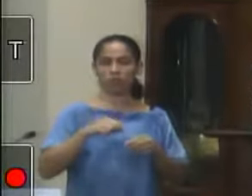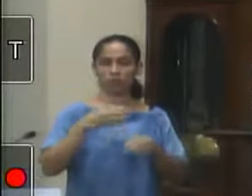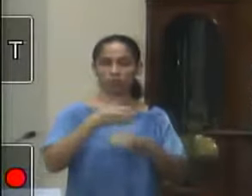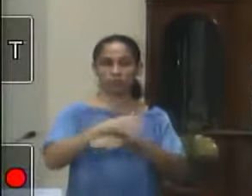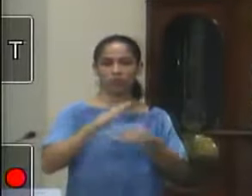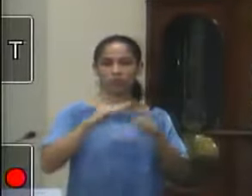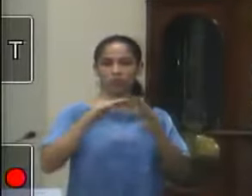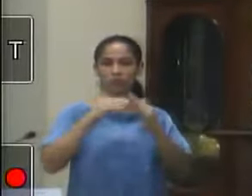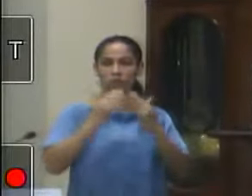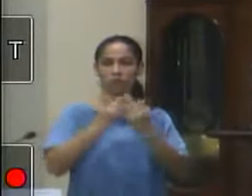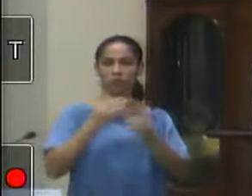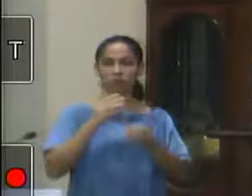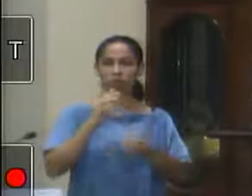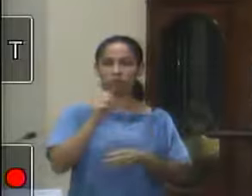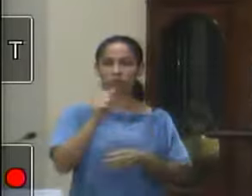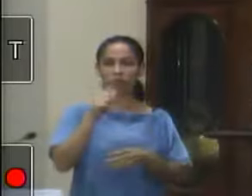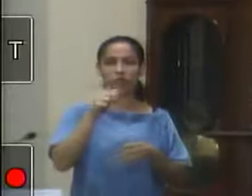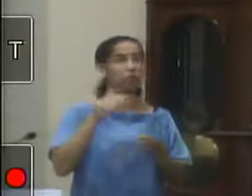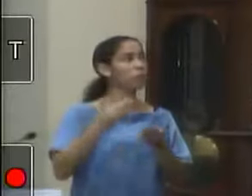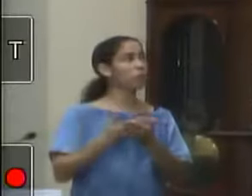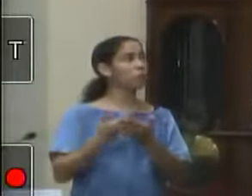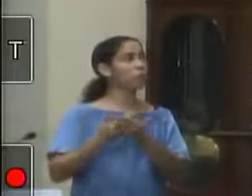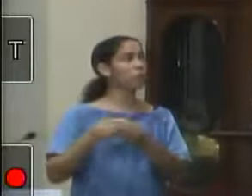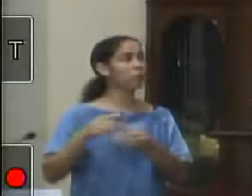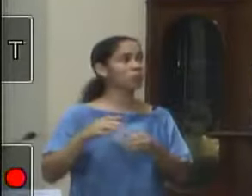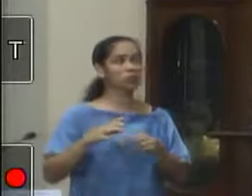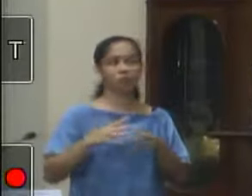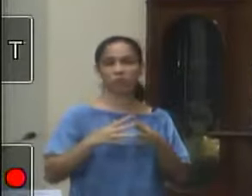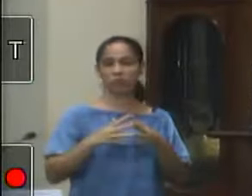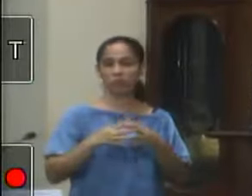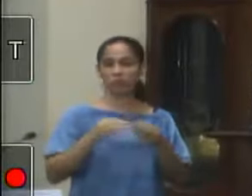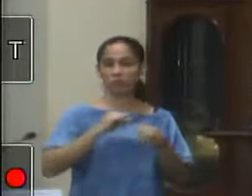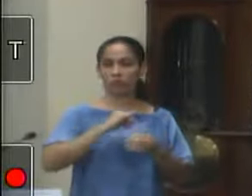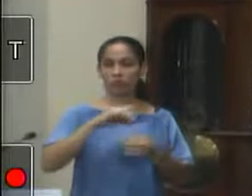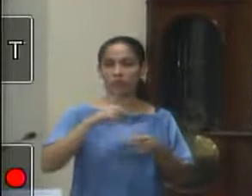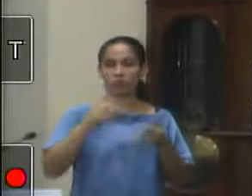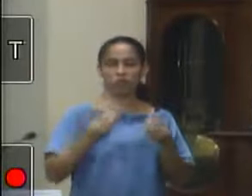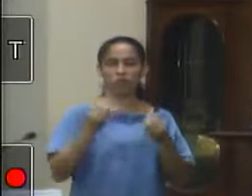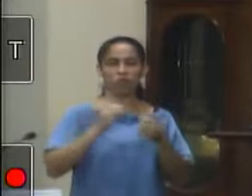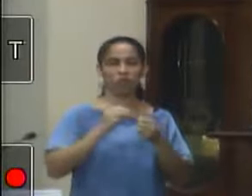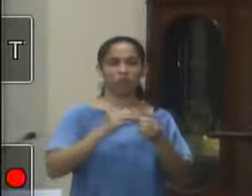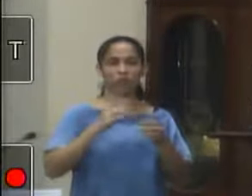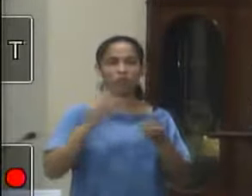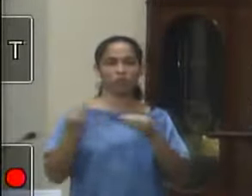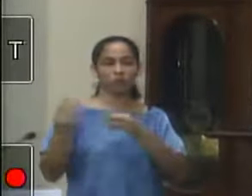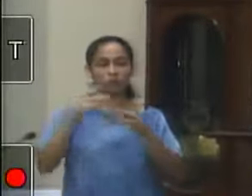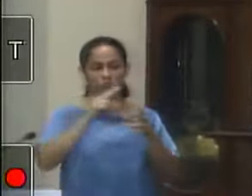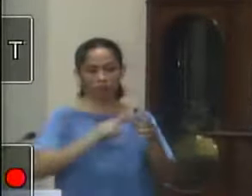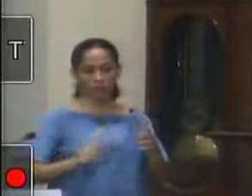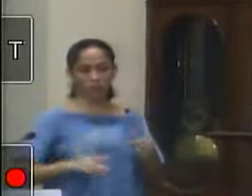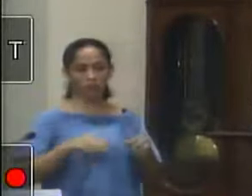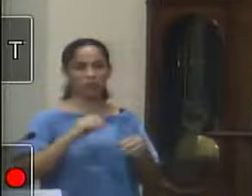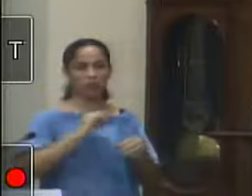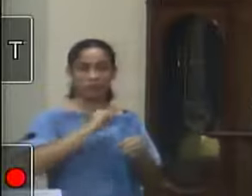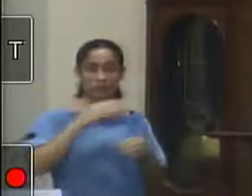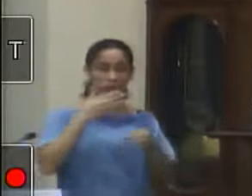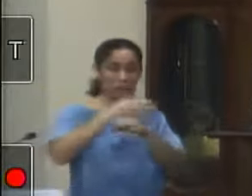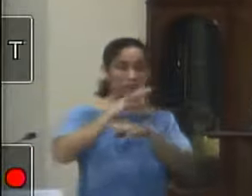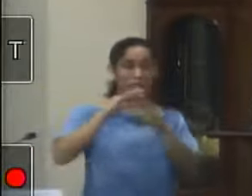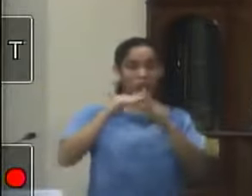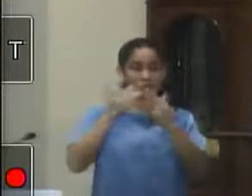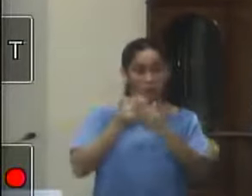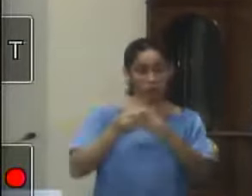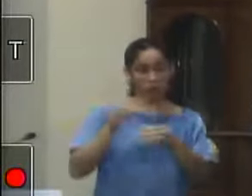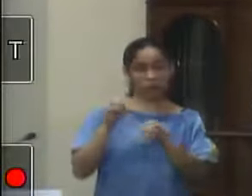com as crianças, a coleta seletiva vira uma utopia, conforme virou várias vezes que nós mesmos já tentamos fazer na nossa